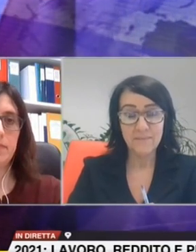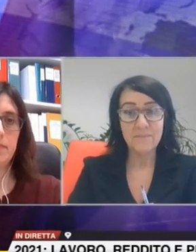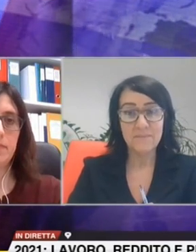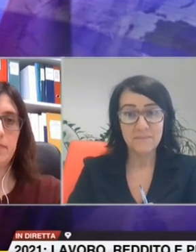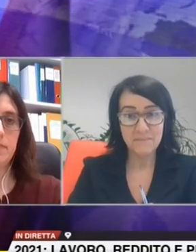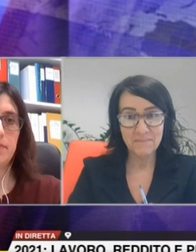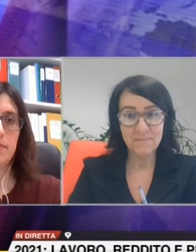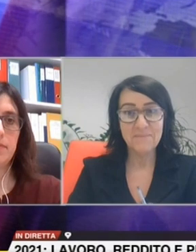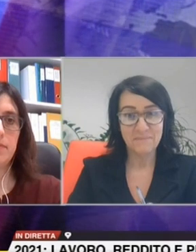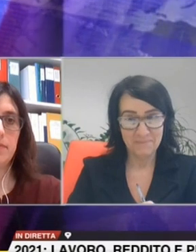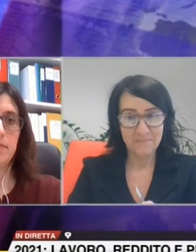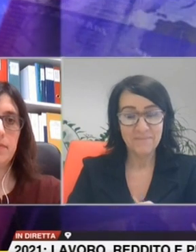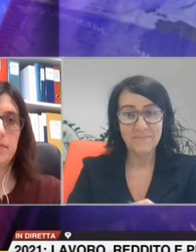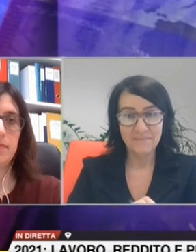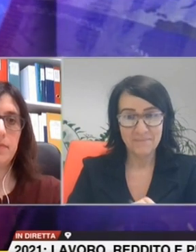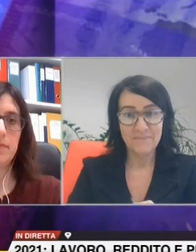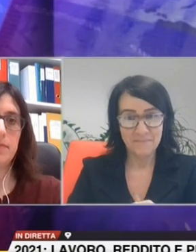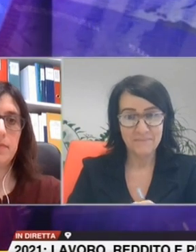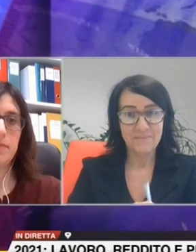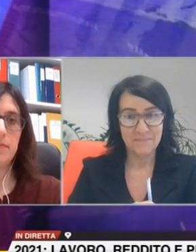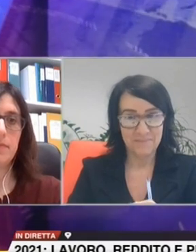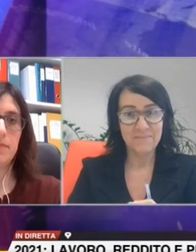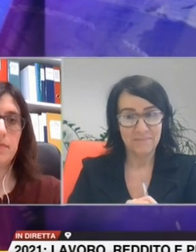qual è la documentazione che serve per poter